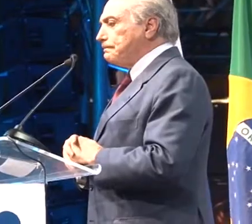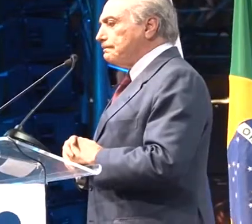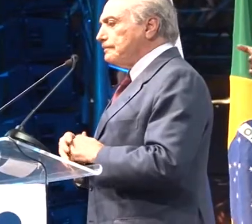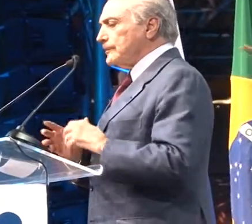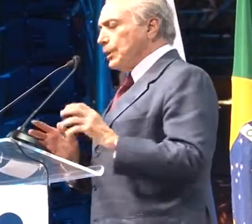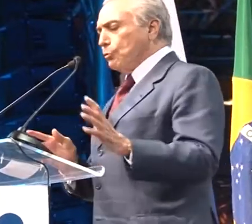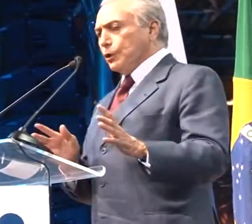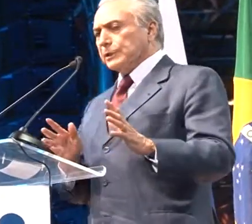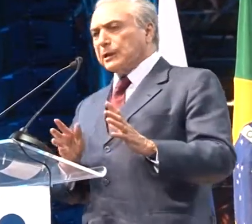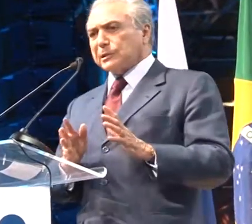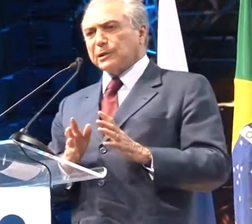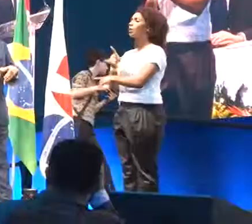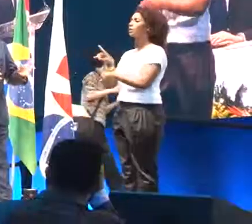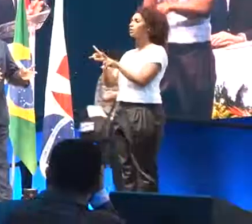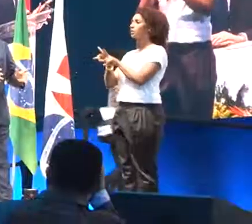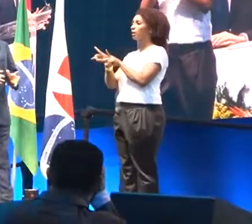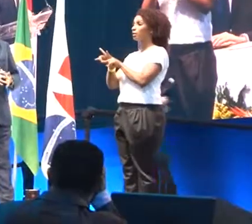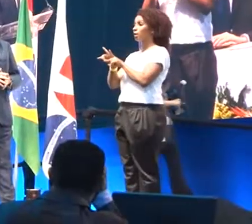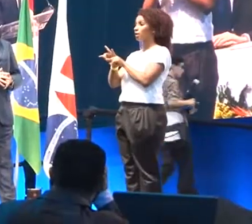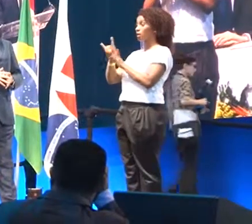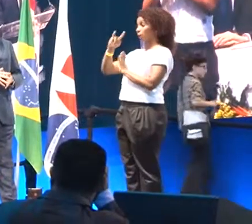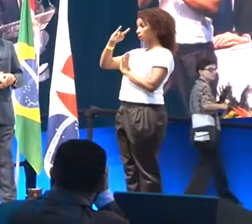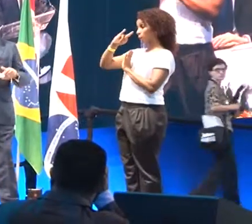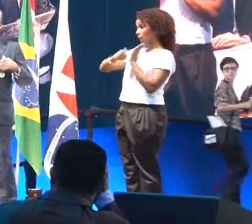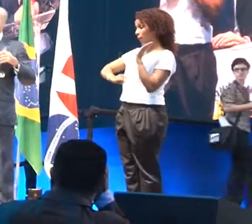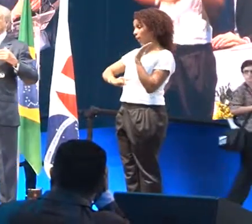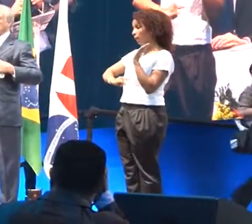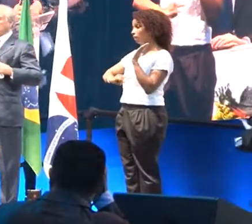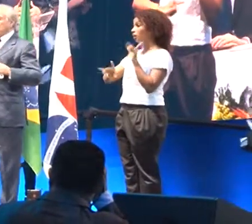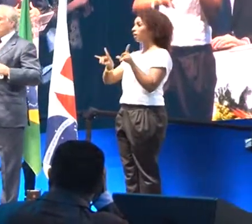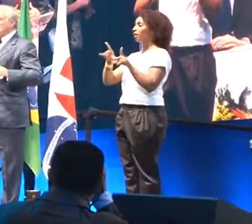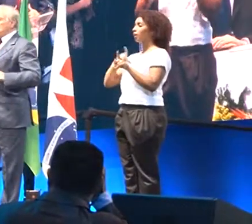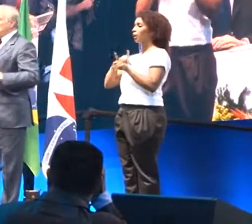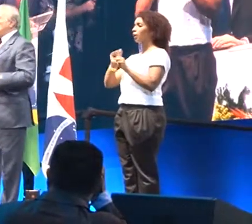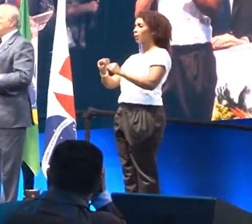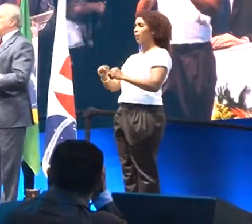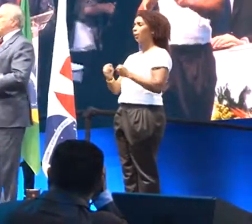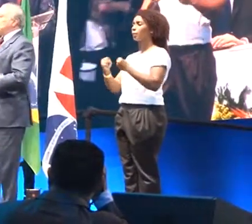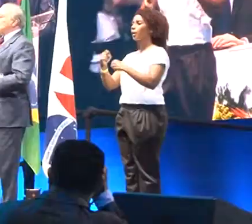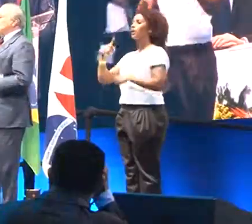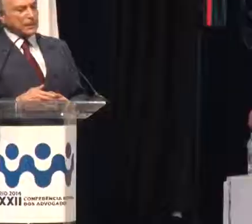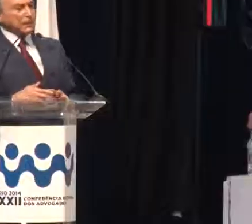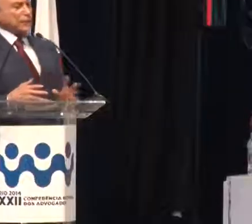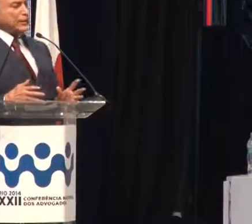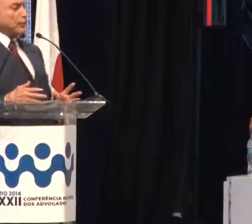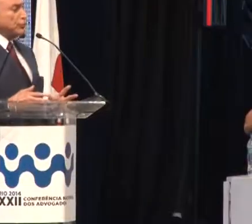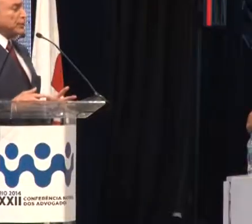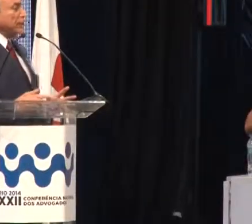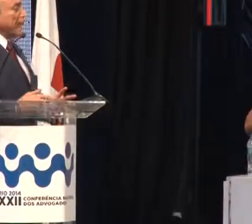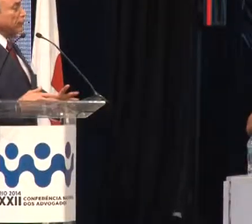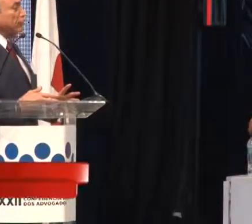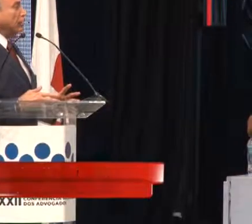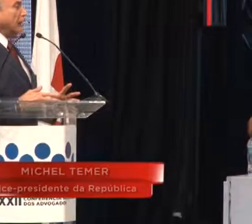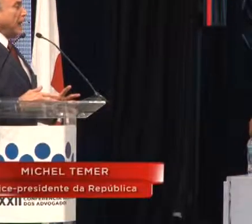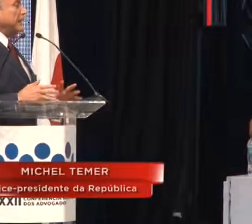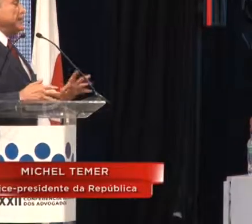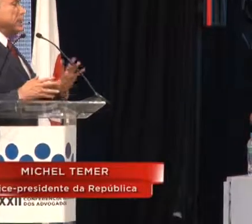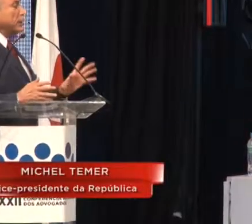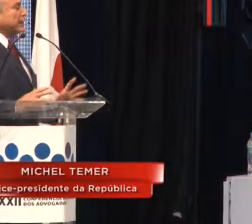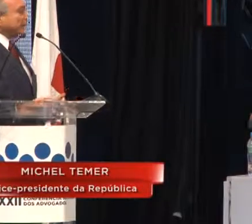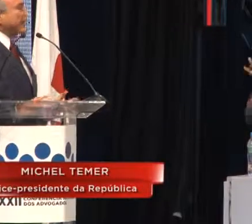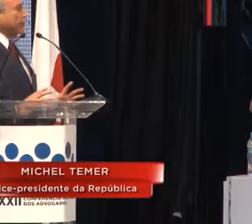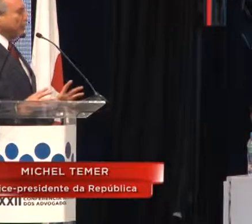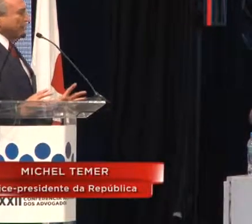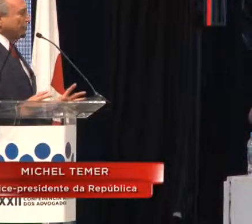Constituição de 1988, da qual participou da sua elaboração como deputado constituinte. Que nós temos um Estado